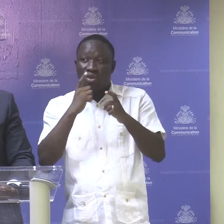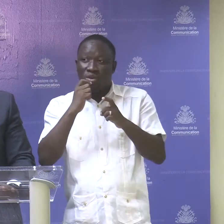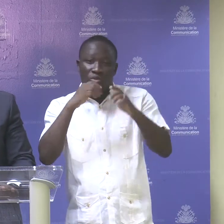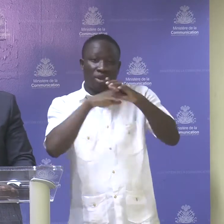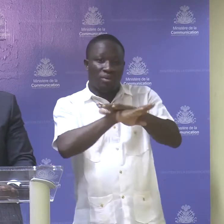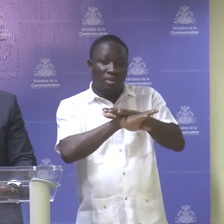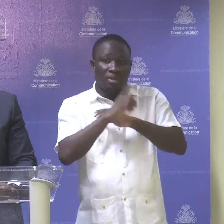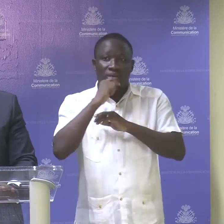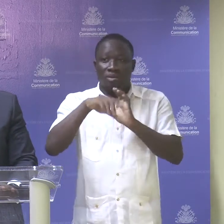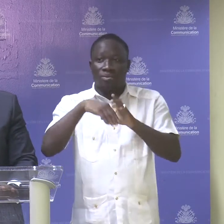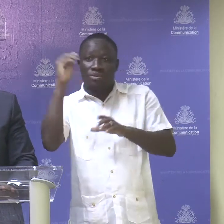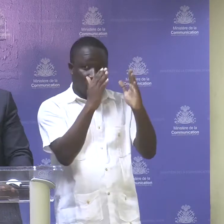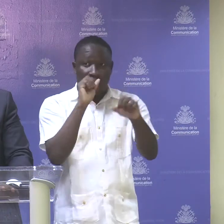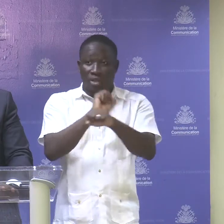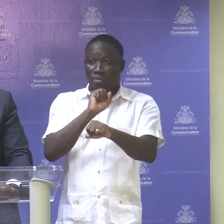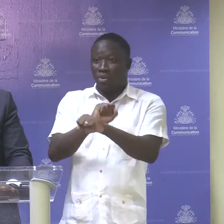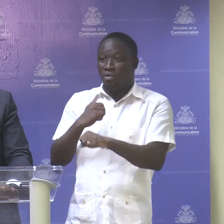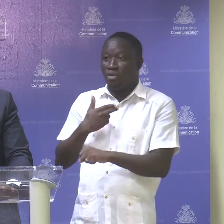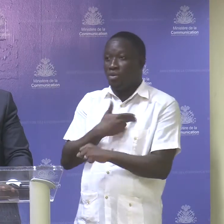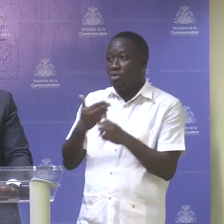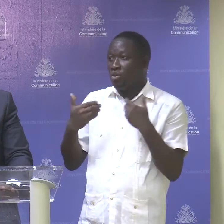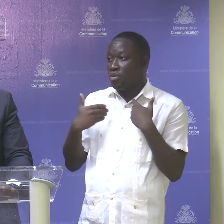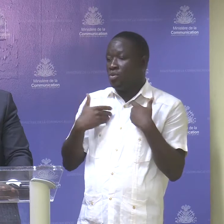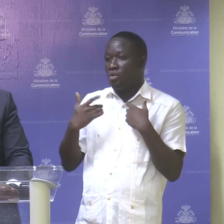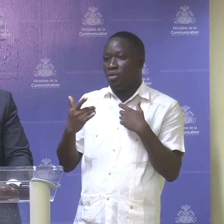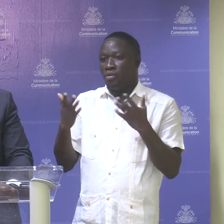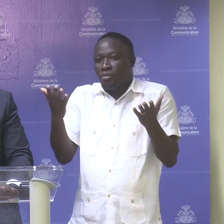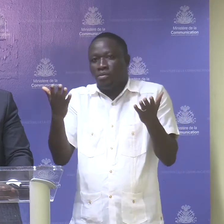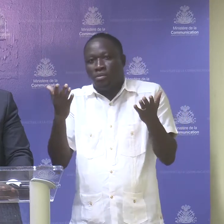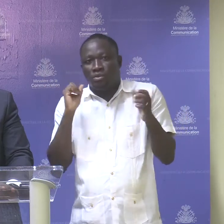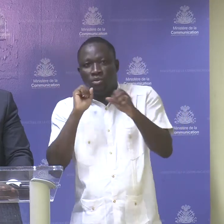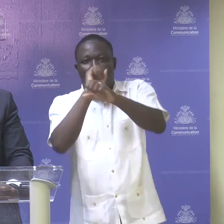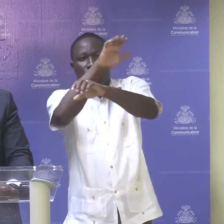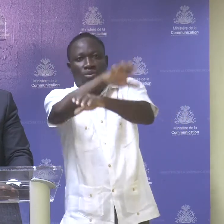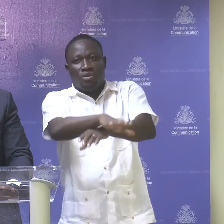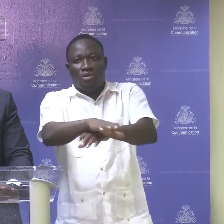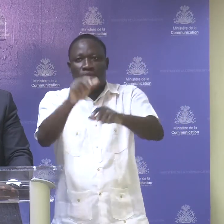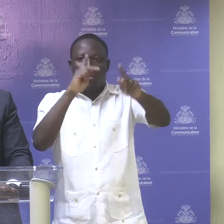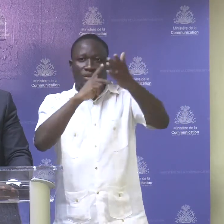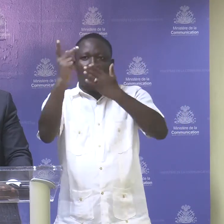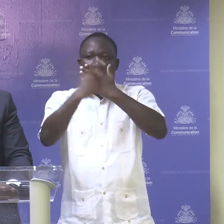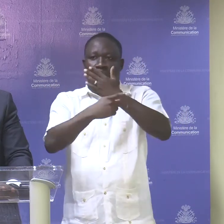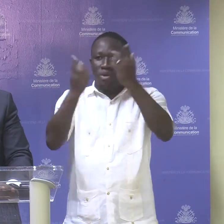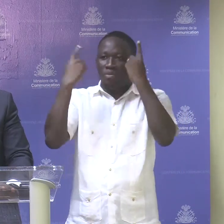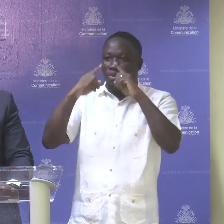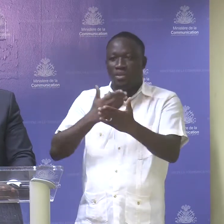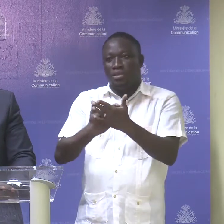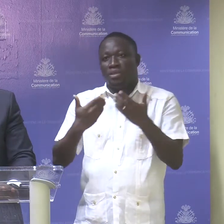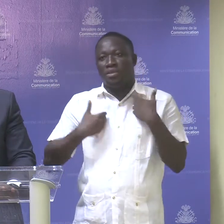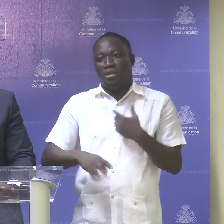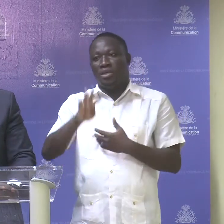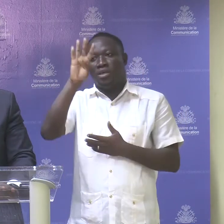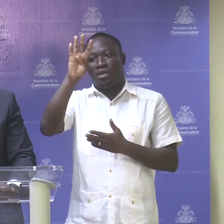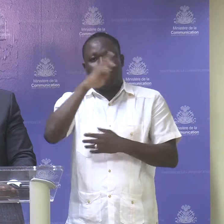des empreintes biométriques, nous avons lancé un pilote. Côté pour n'pas enregistrer tout le monde de la naissance. Nous avons 4 hôpitaux